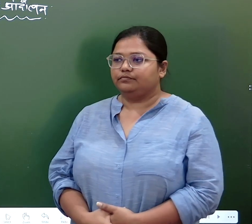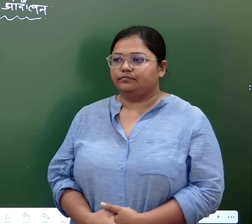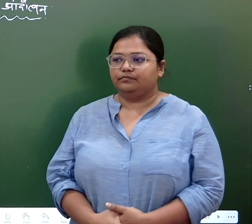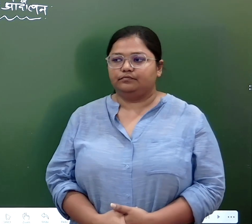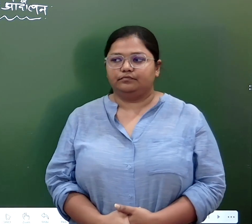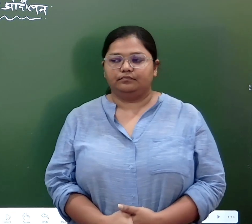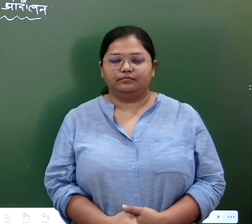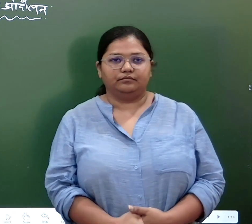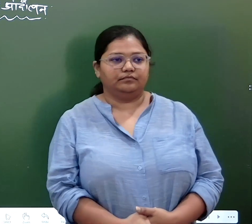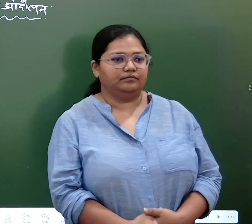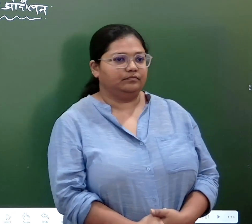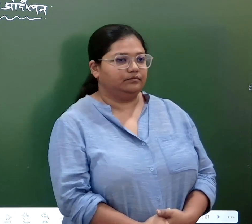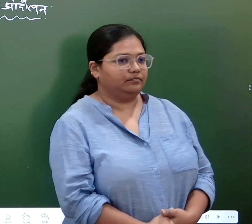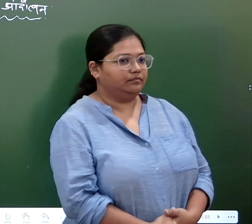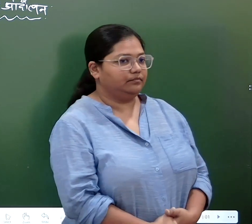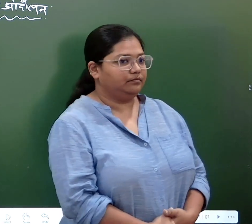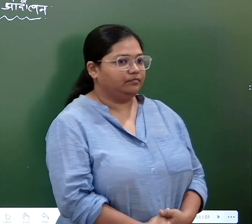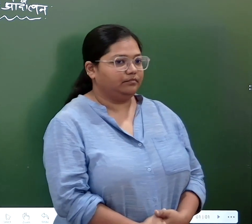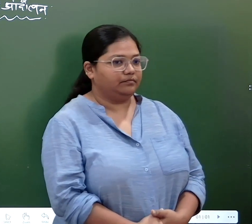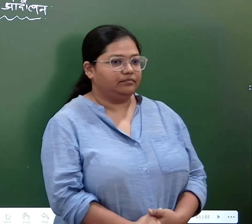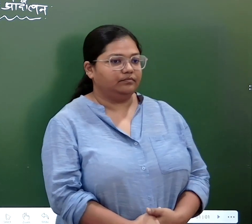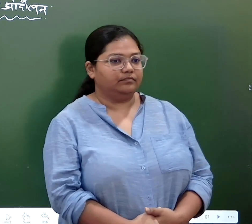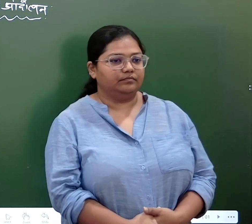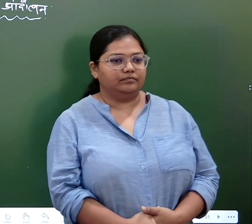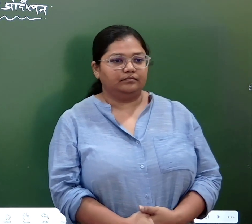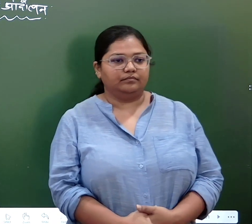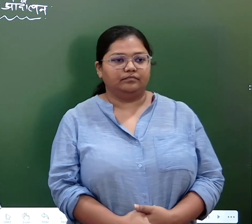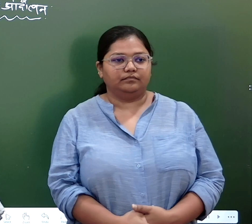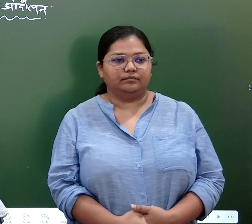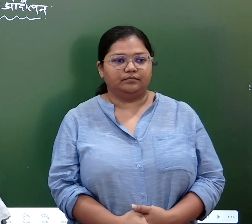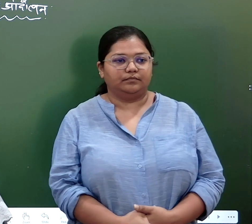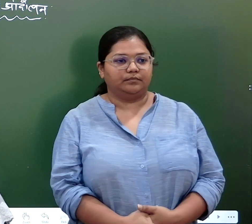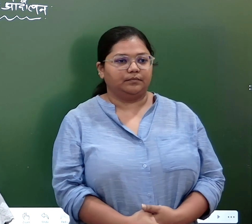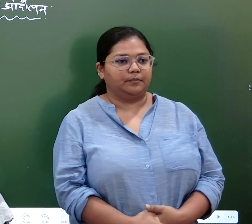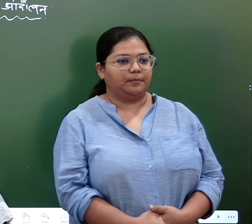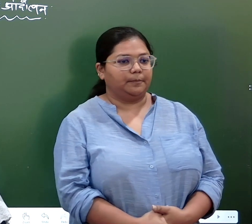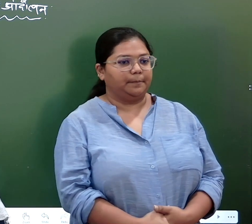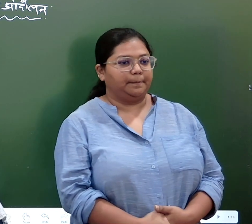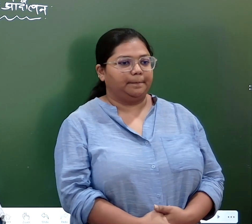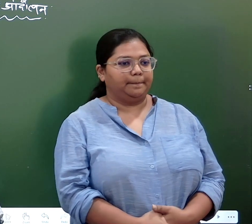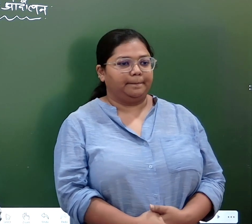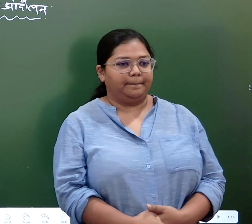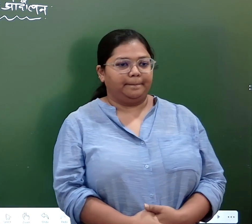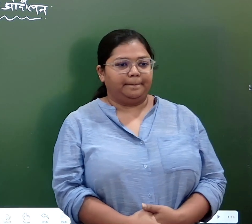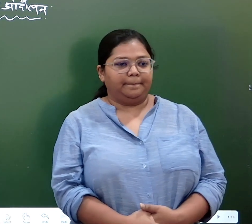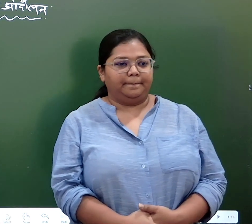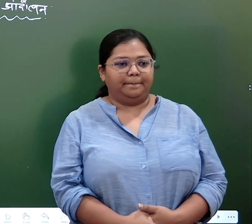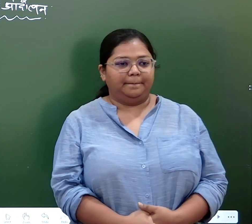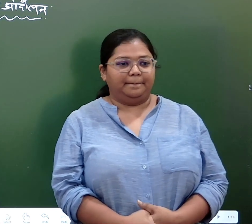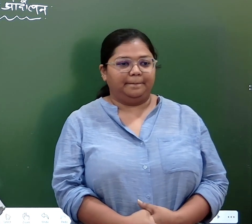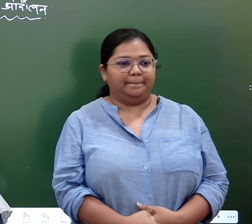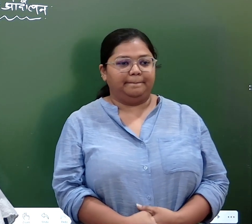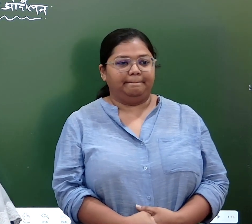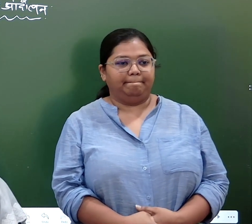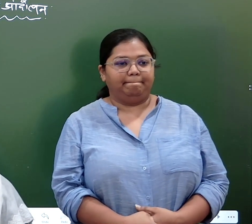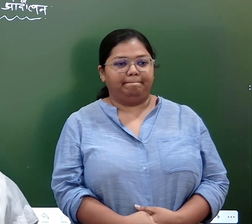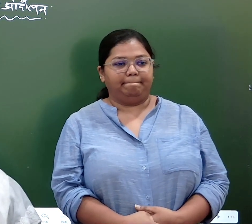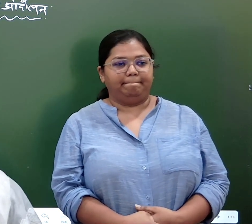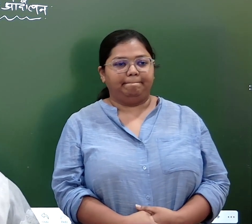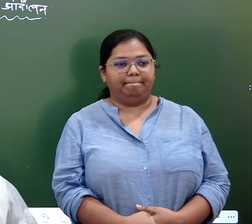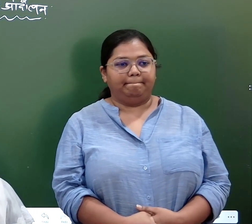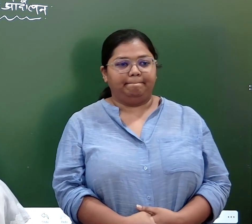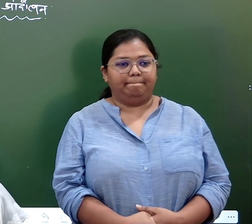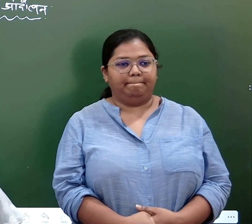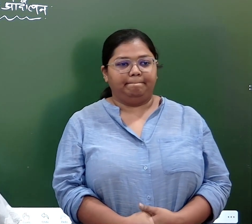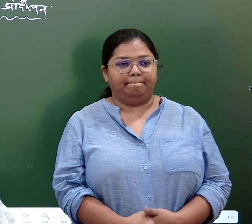धार्मिक जो है वो, धार्मिक के क्षेत्र में जो है वो एक नई चेतना का विकास हुआ था, जिसे भक्ति